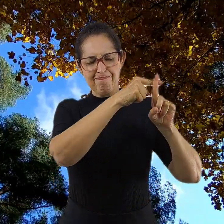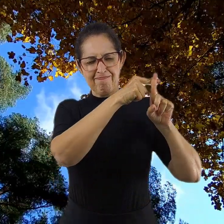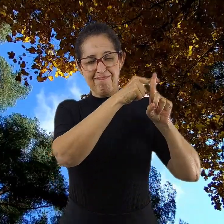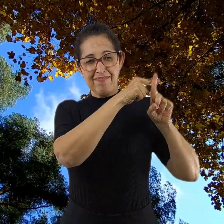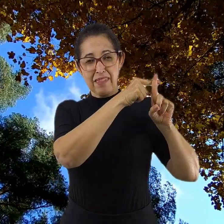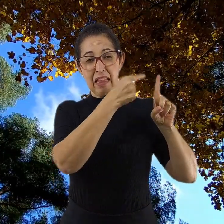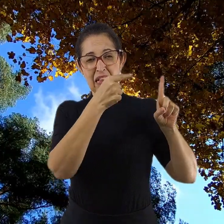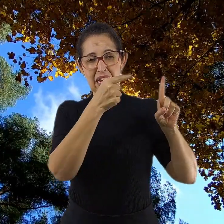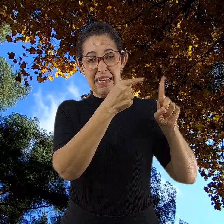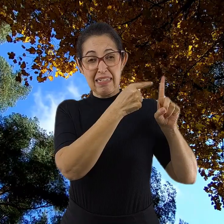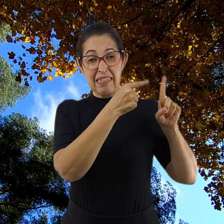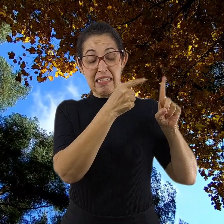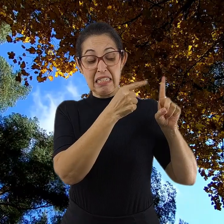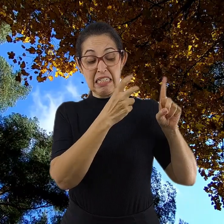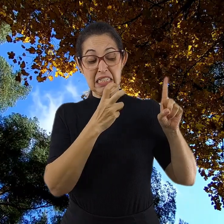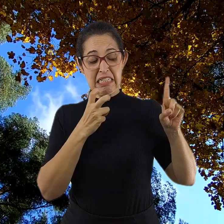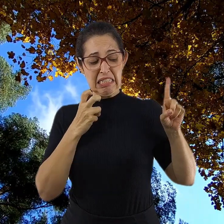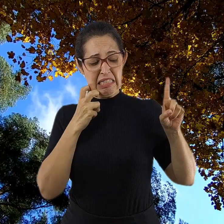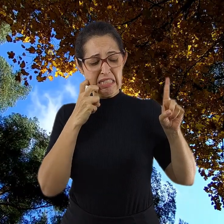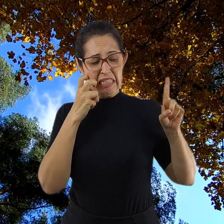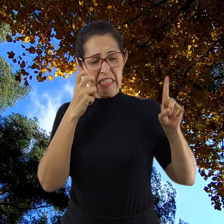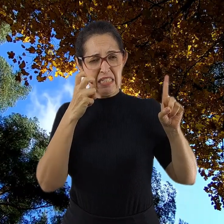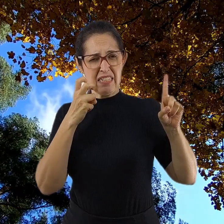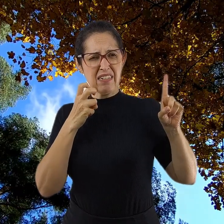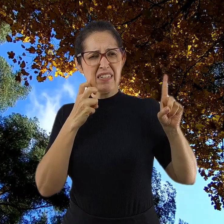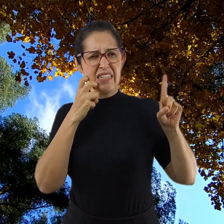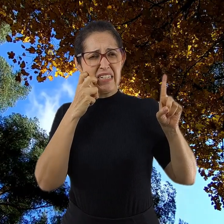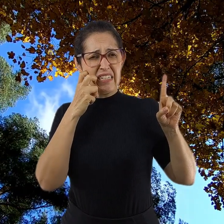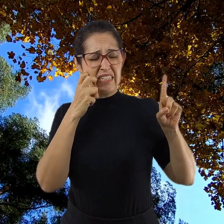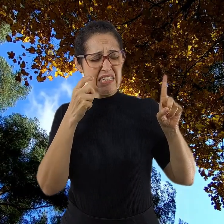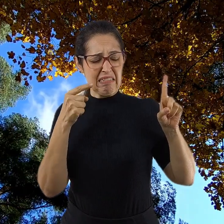emblema de mim. Glória a Jesus!